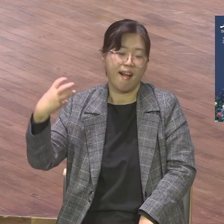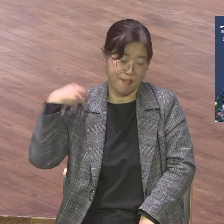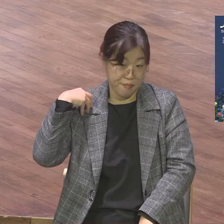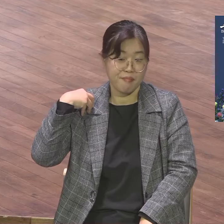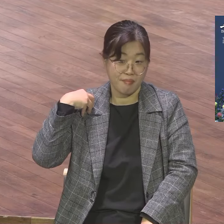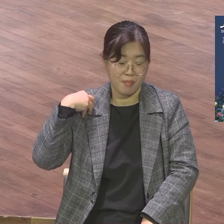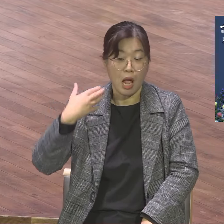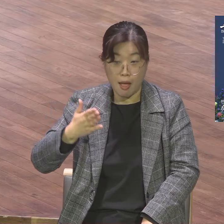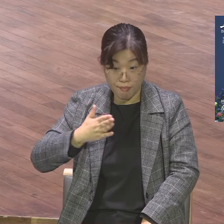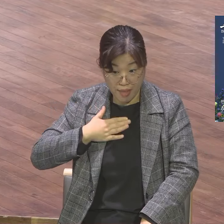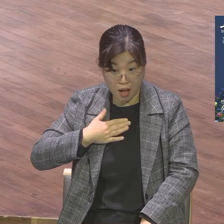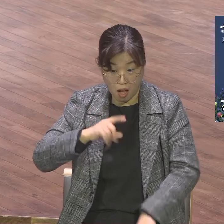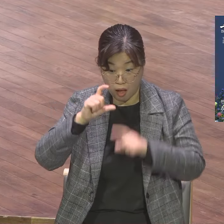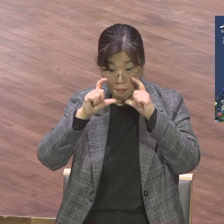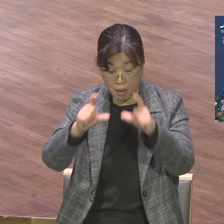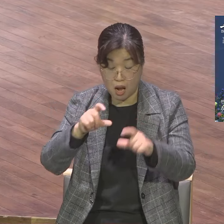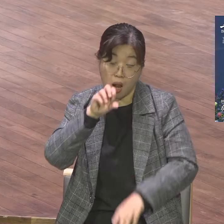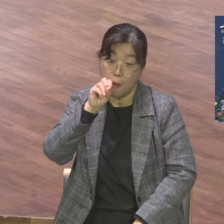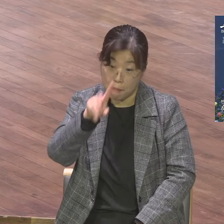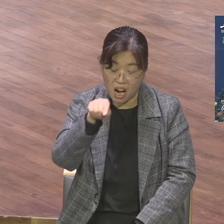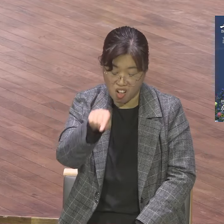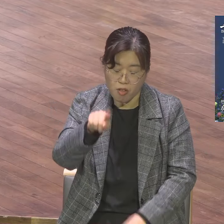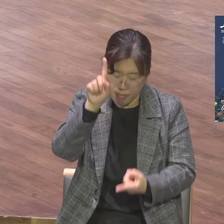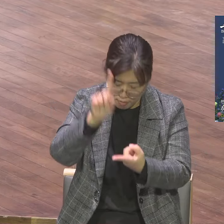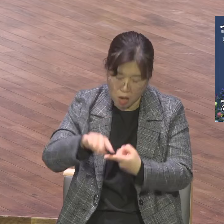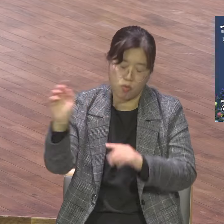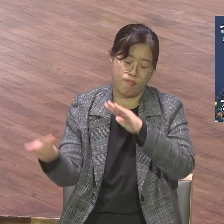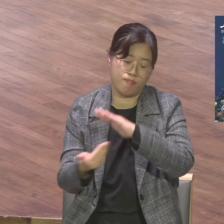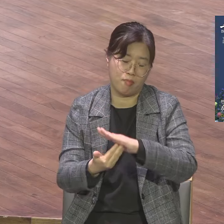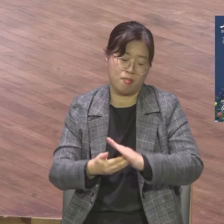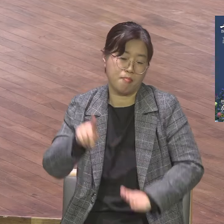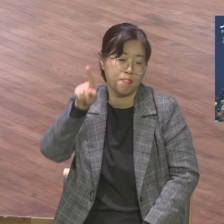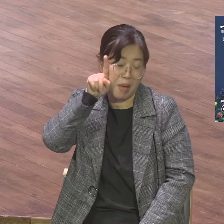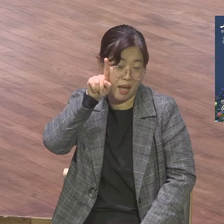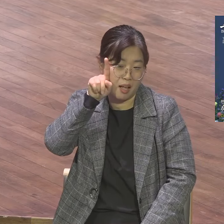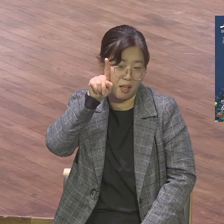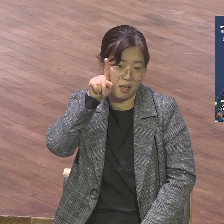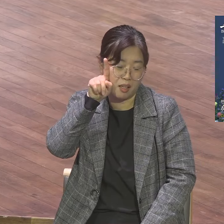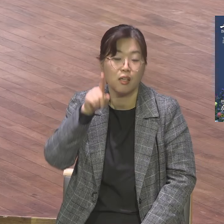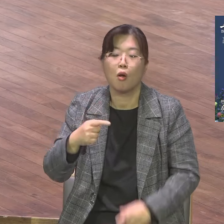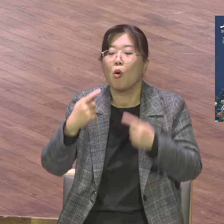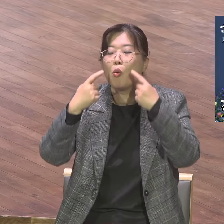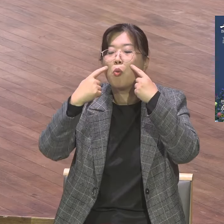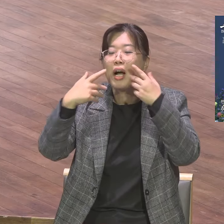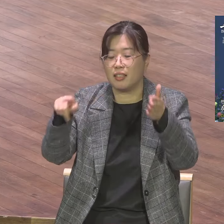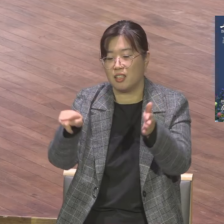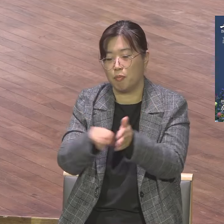보면 하나님의 말씀은 반드시 이루어진다는 특징이 있다고 강조하고 있어요.